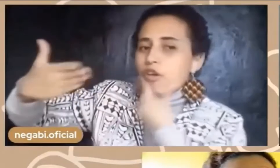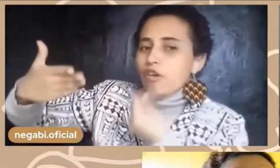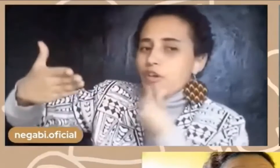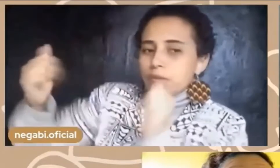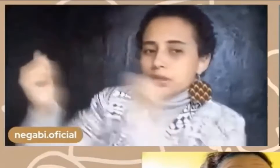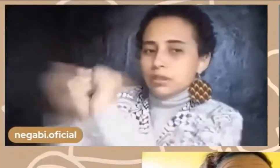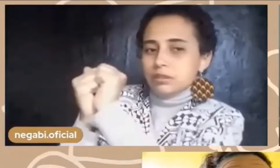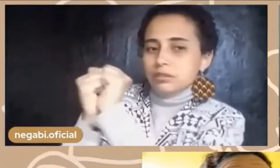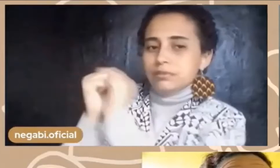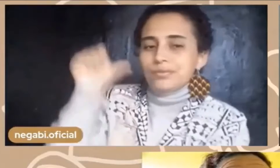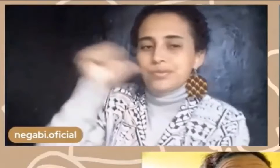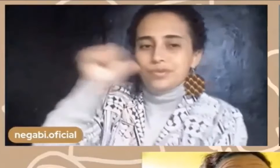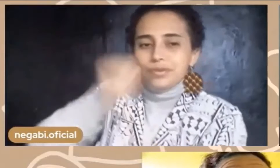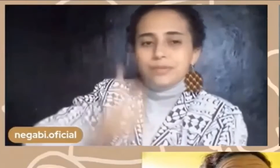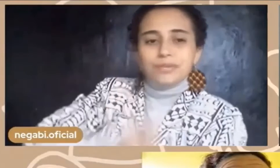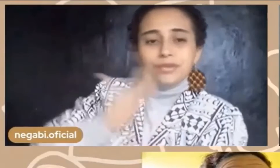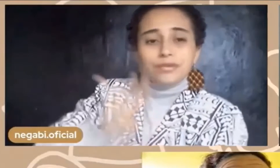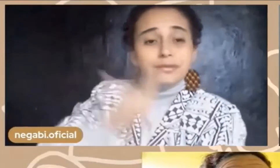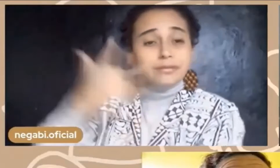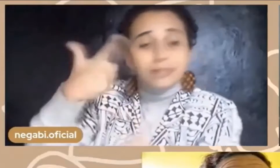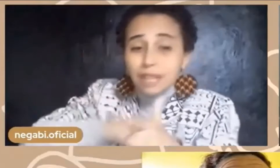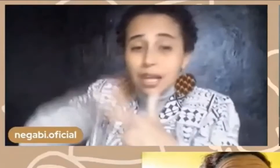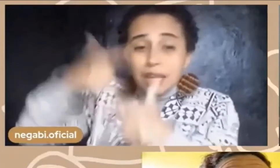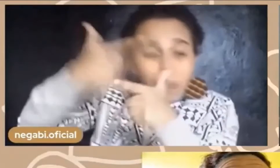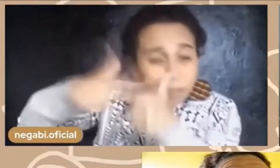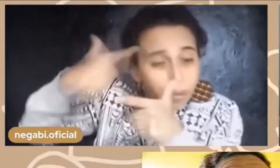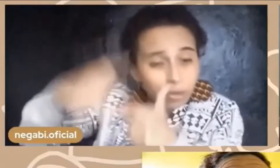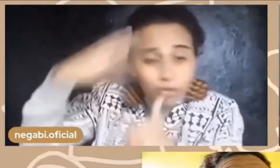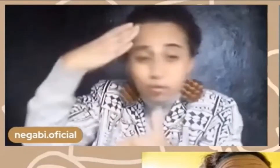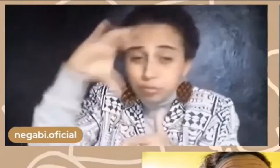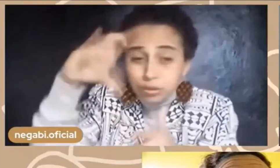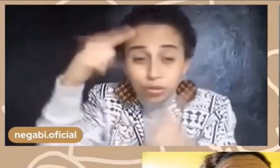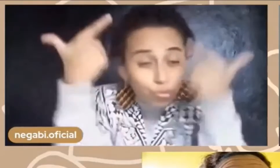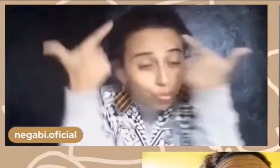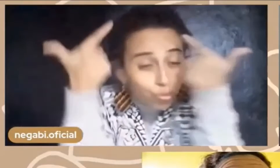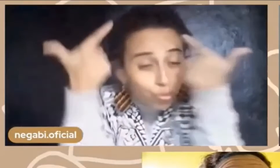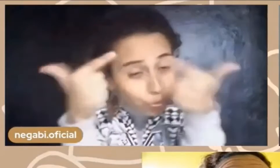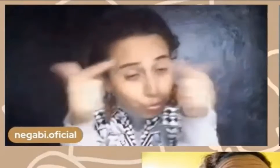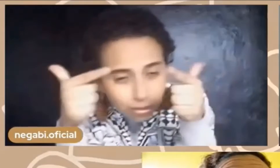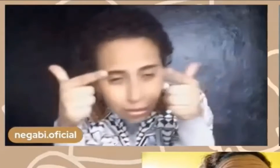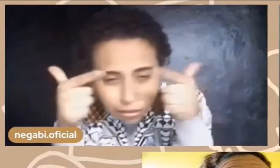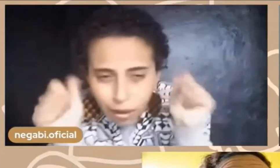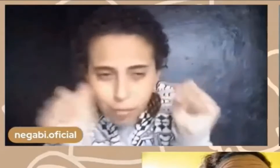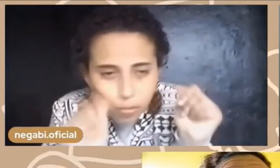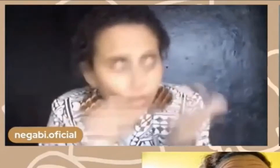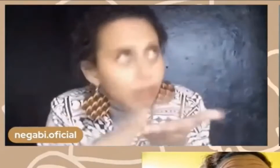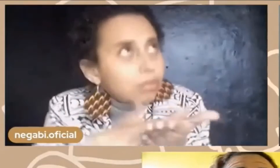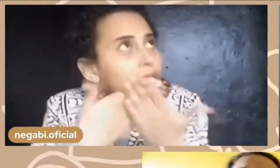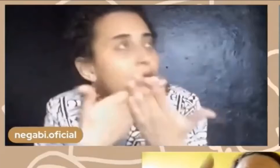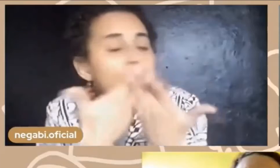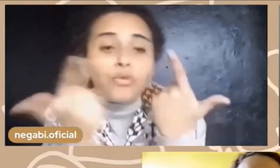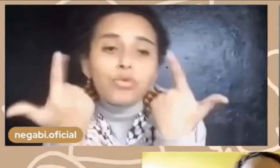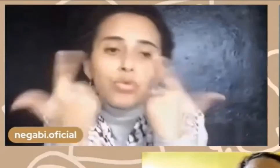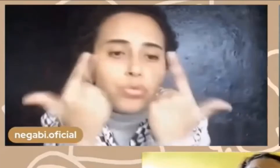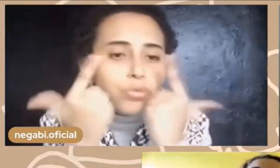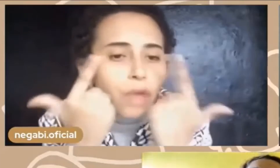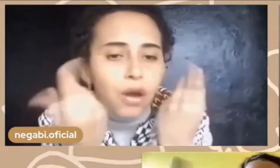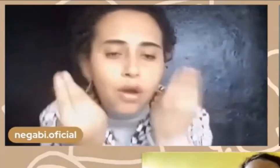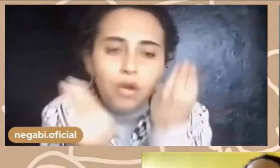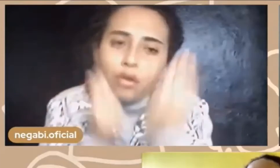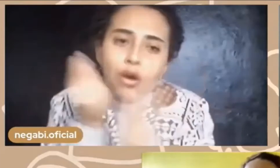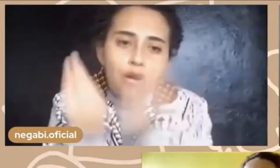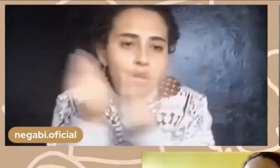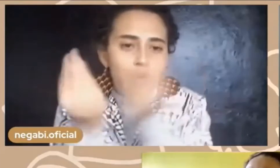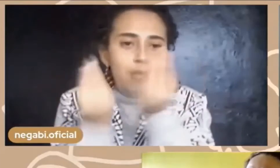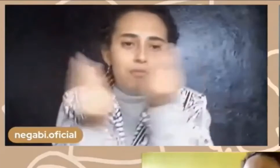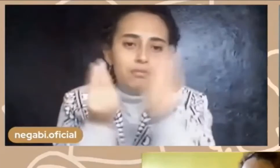pessoas já, ele já tinham produzido, o intérprete já tinha produzido artigo, já escrevia sobre a área, mas eu fiquei pensando, aqui em